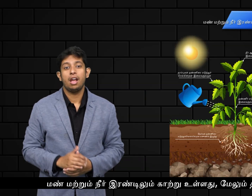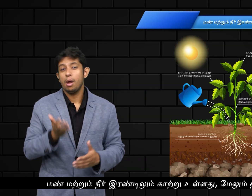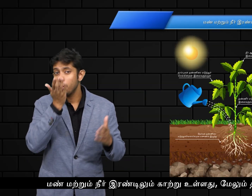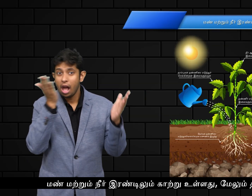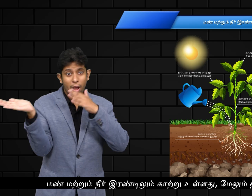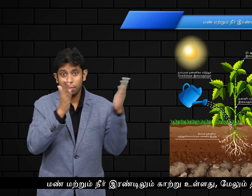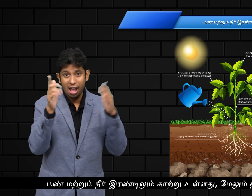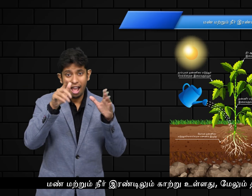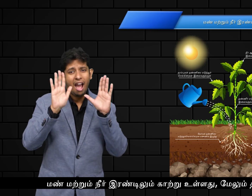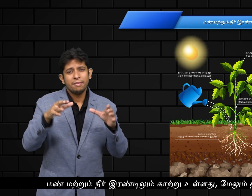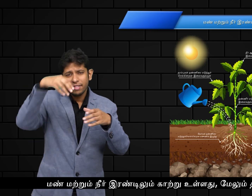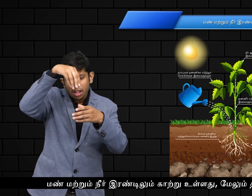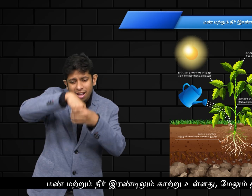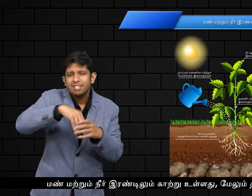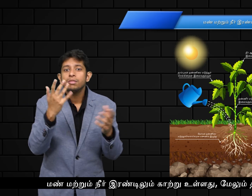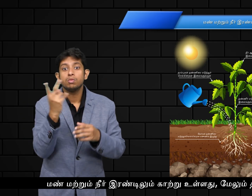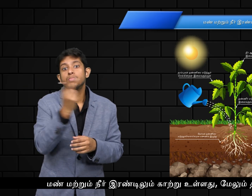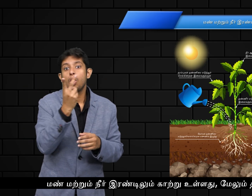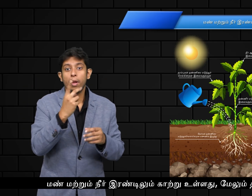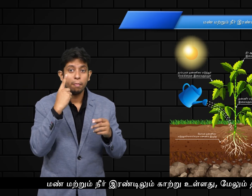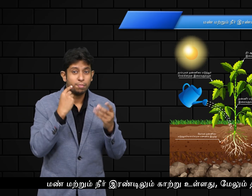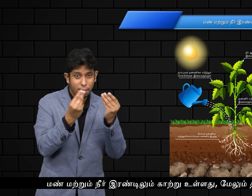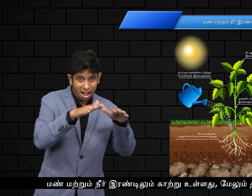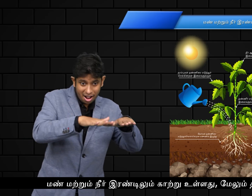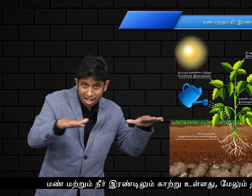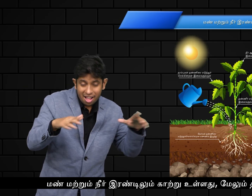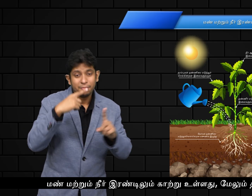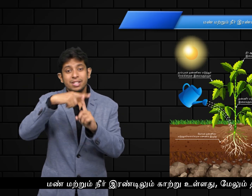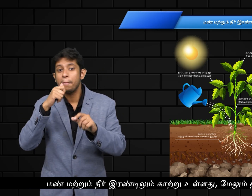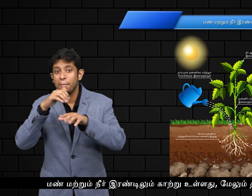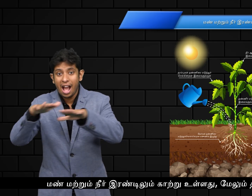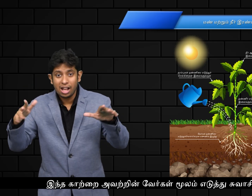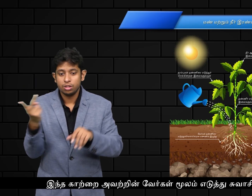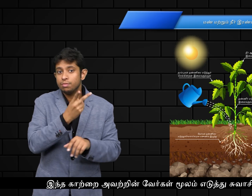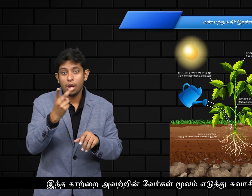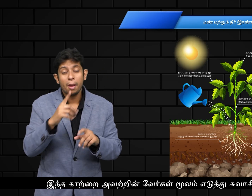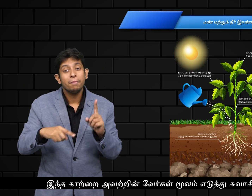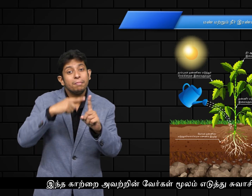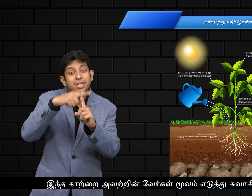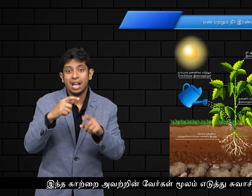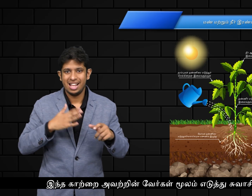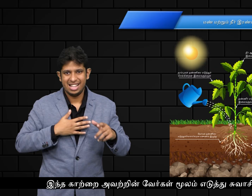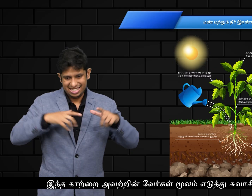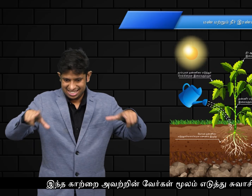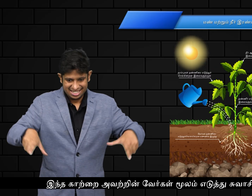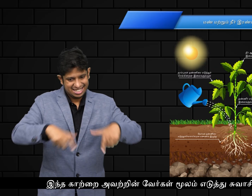மண் மற்றும் நீர் இரண்டிலும் காற்று உள்ளது. மேலும் தாவரங்கள் இந்த காற்றை அவற்றின் வேர்கள் மூலம்